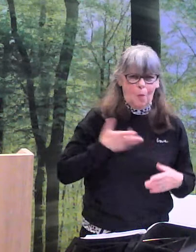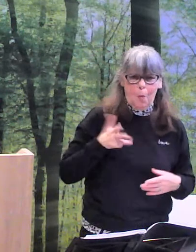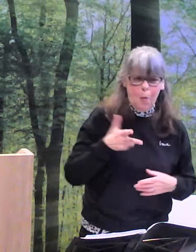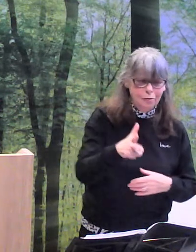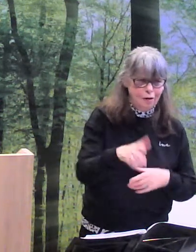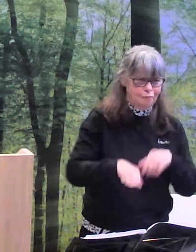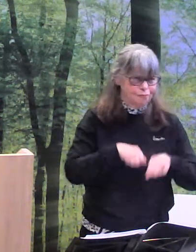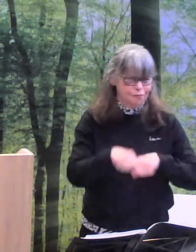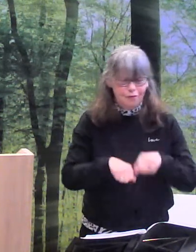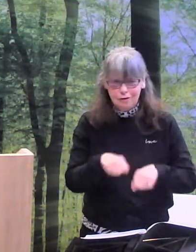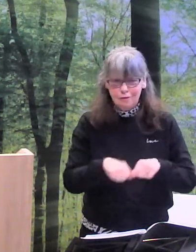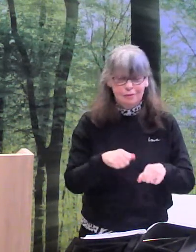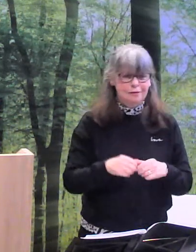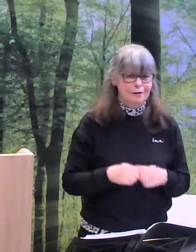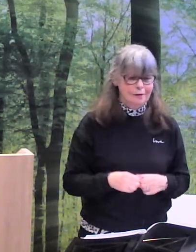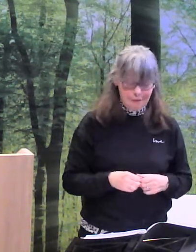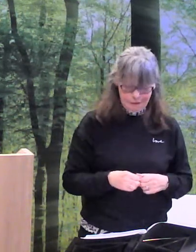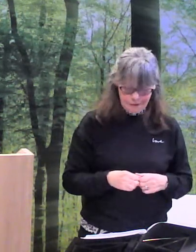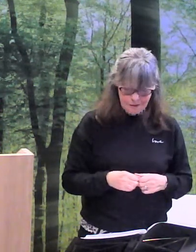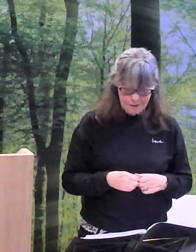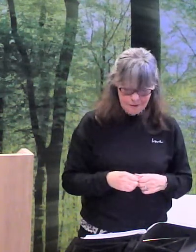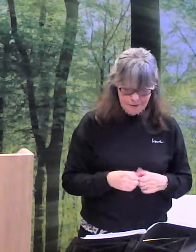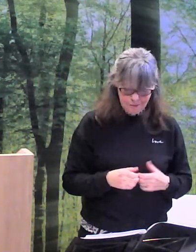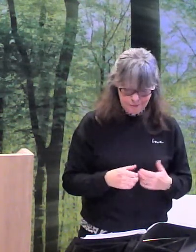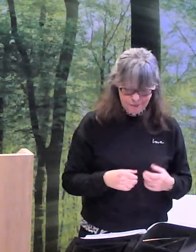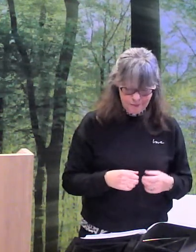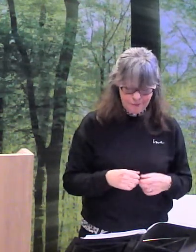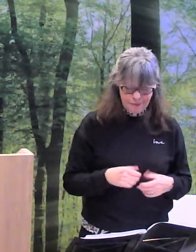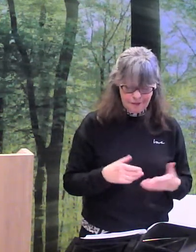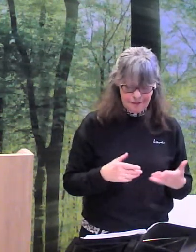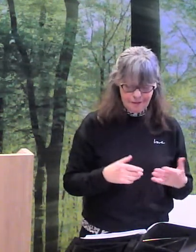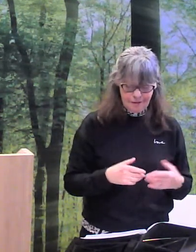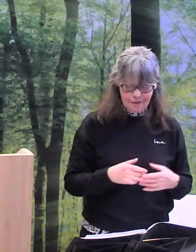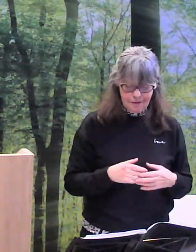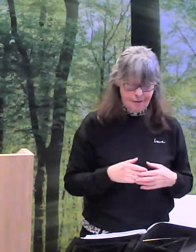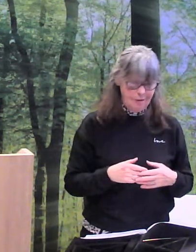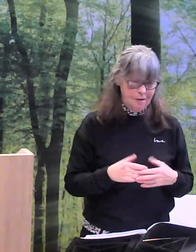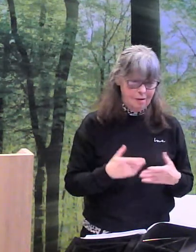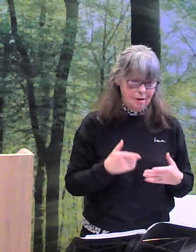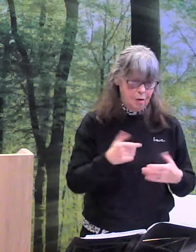tv kijken naar wielrennen. Hij hield van wandelen, hij hield zelf van fietsen.